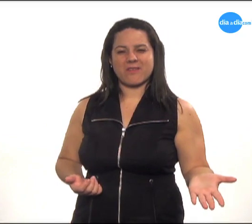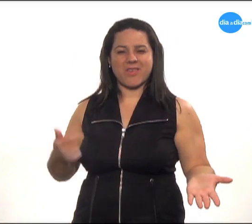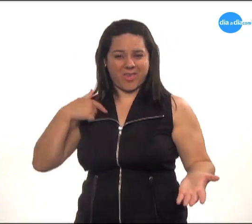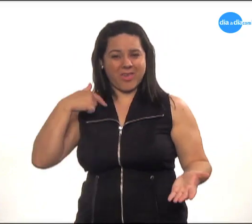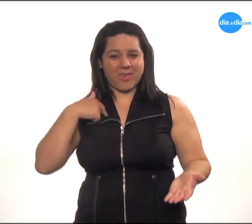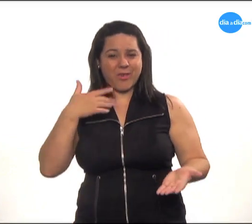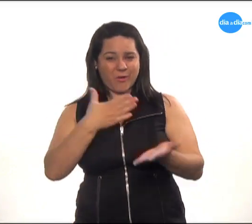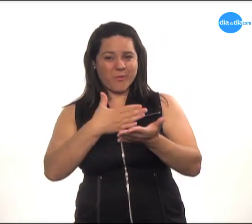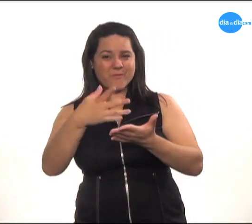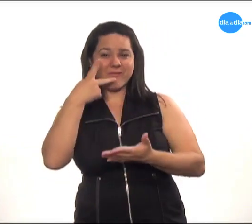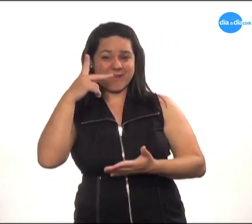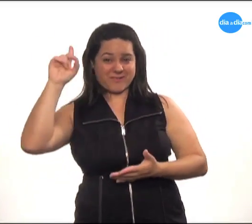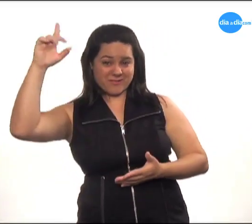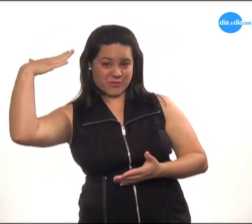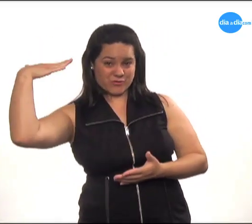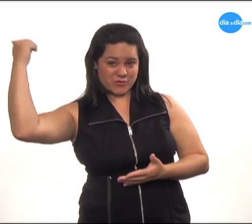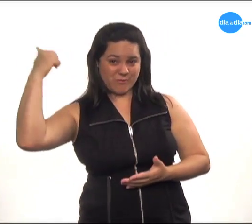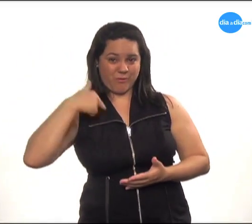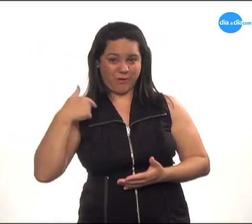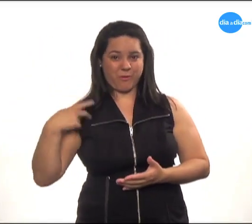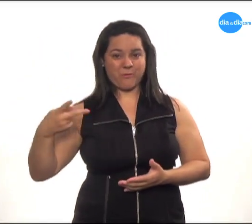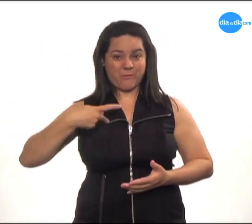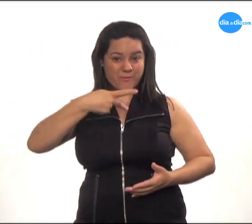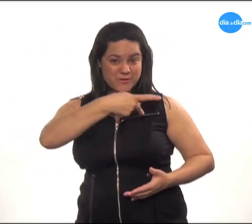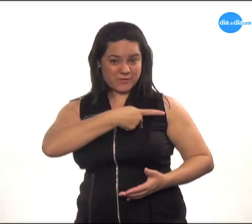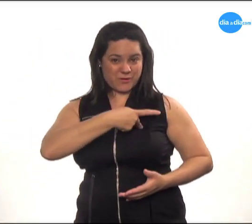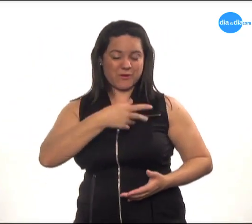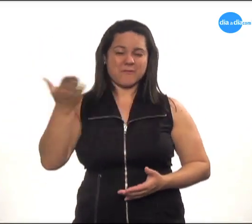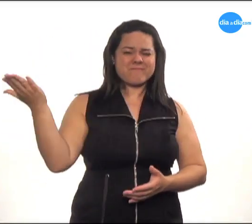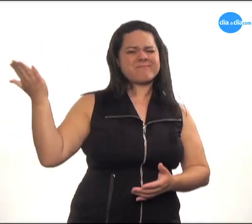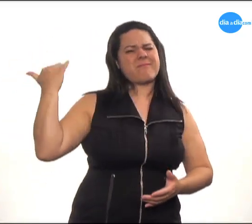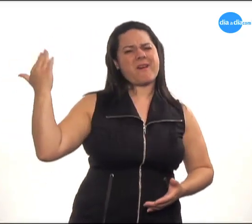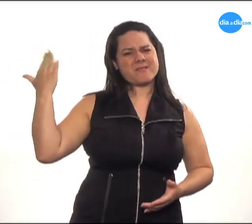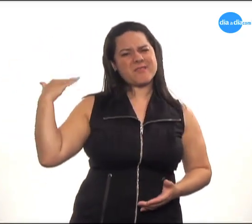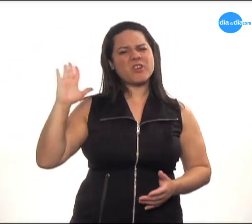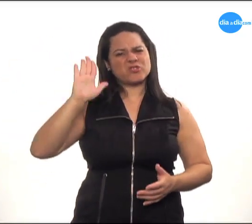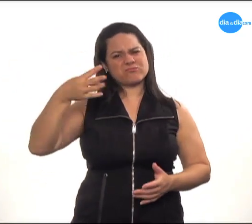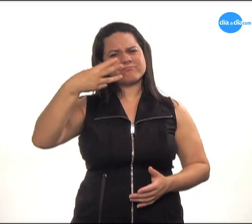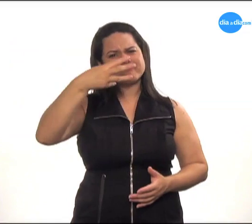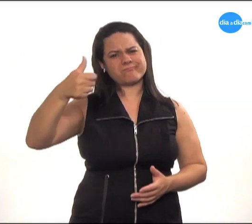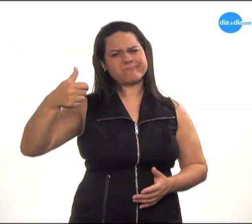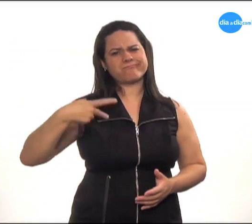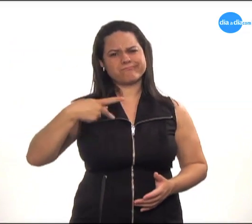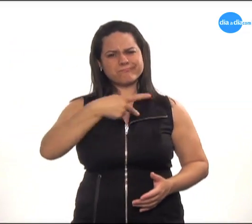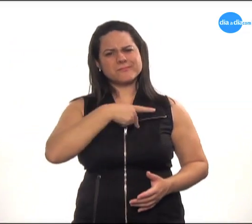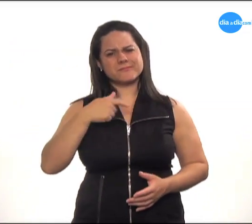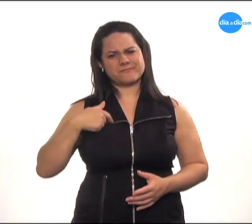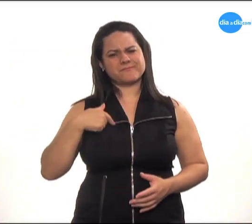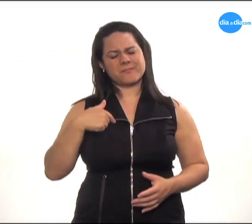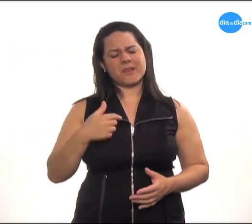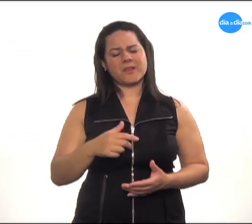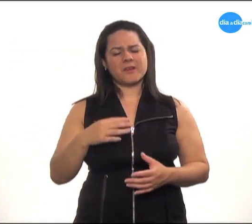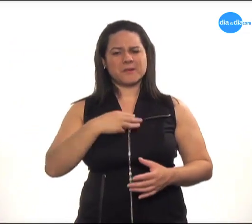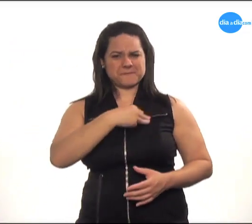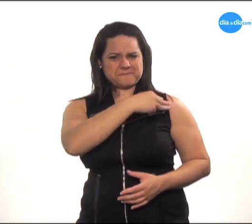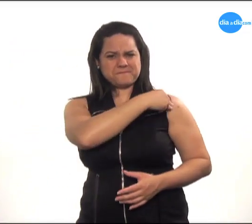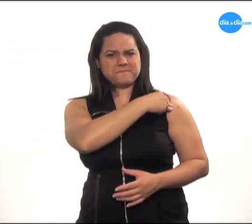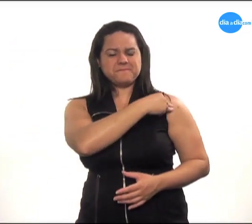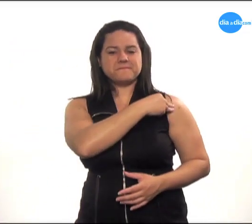Quando eu comecei a falar que eu tinha um chamado para o ministério, há muitos anos atrás, já vou fazer 31 anos de ministério, e